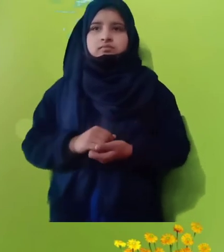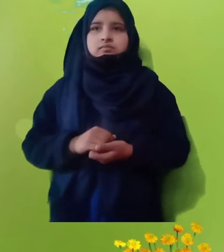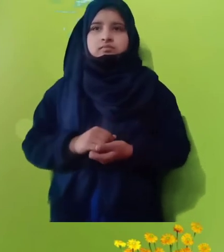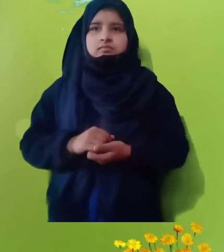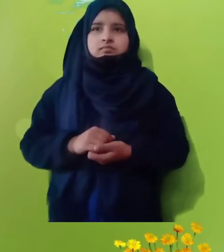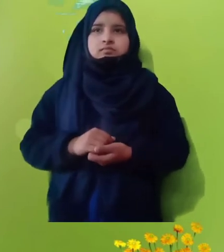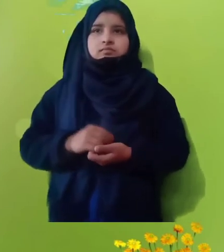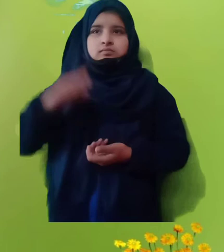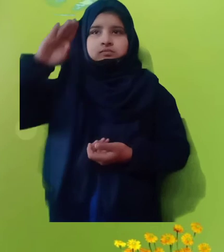दीनी